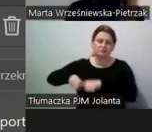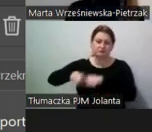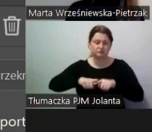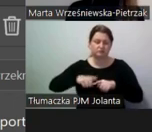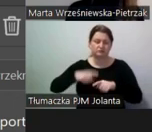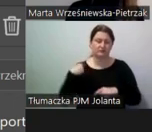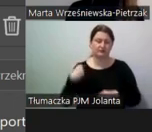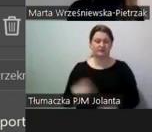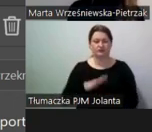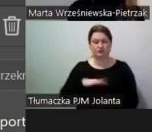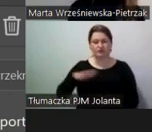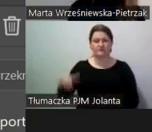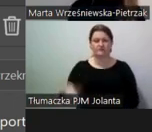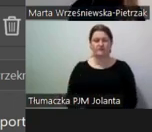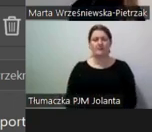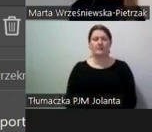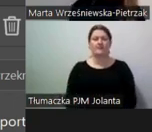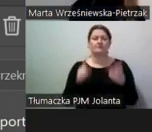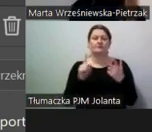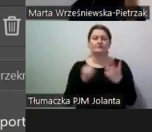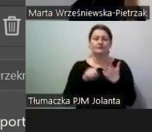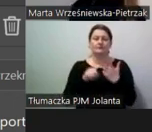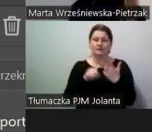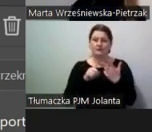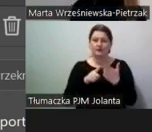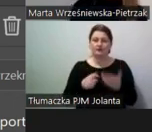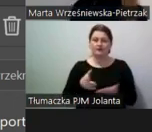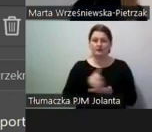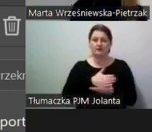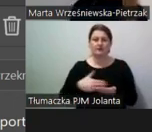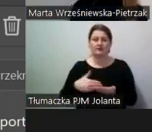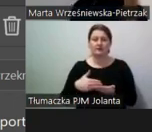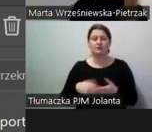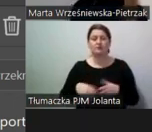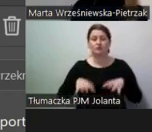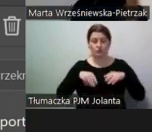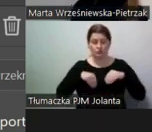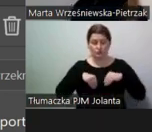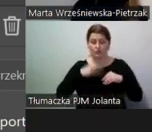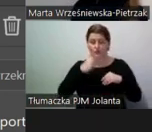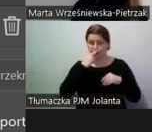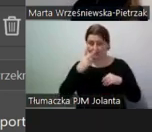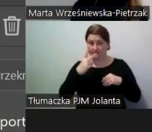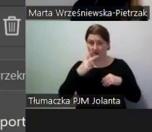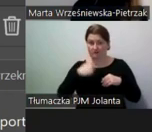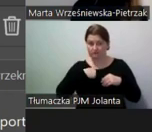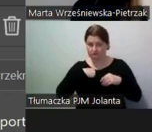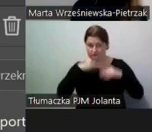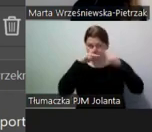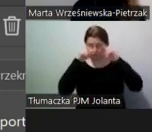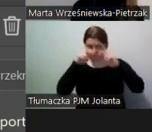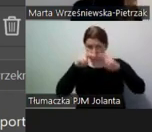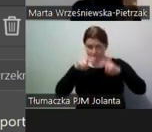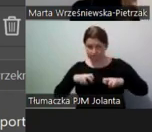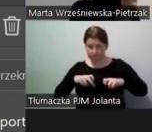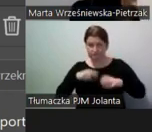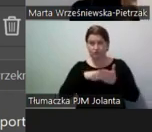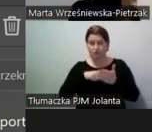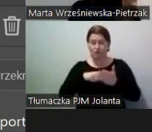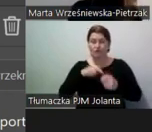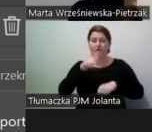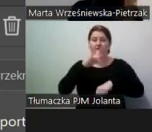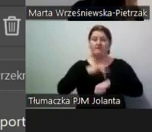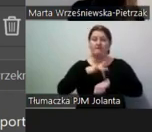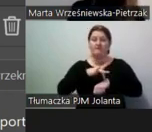normalizacyjnej. I trzeci element, który może zobaczyć diagnosta, to jest wynik,